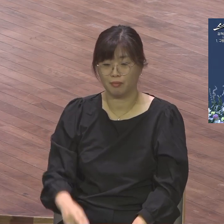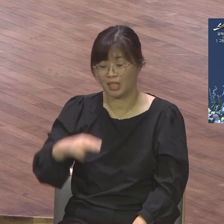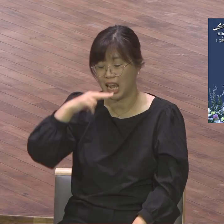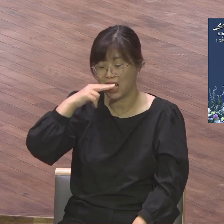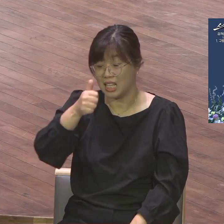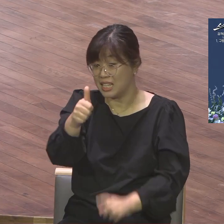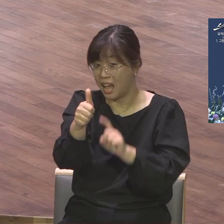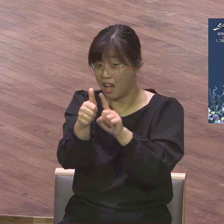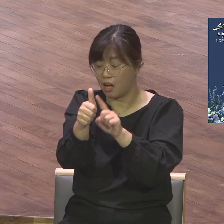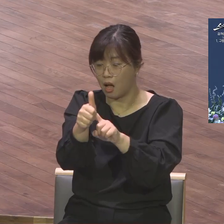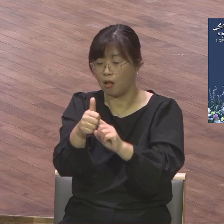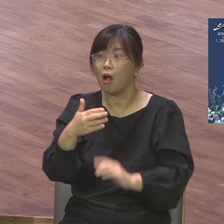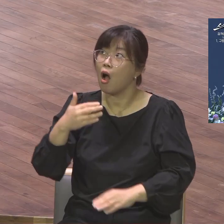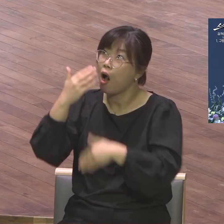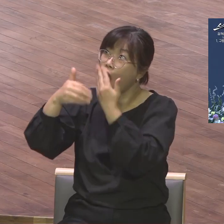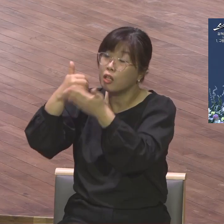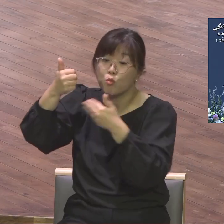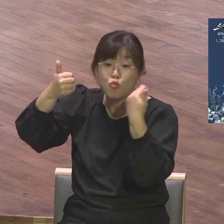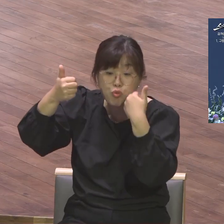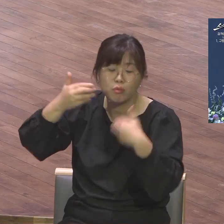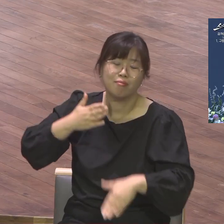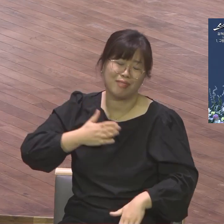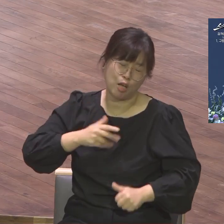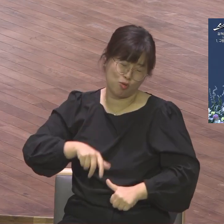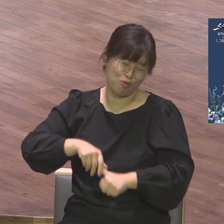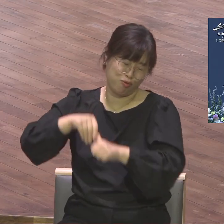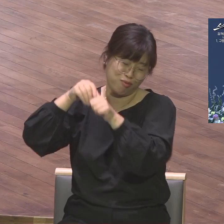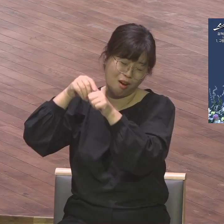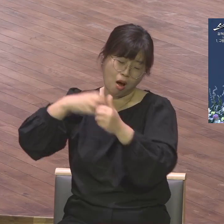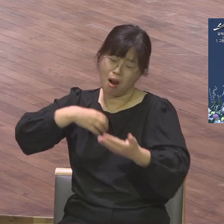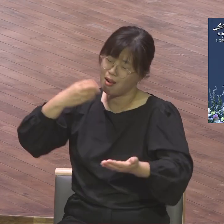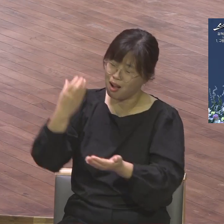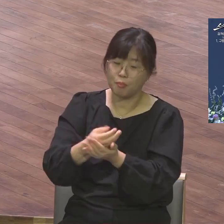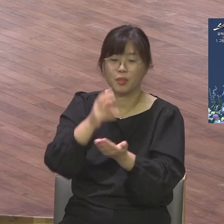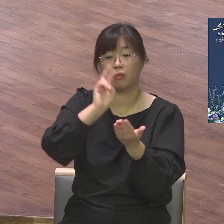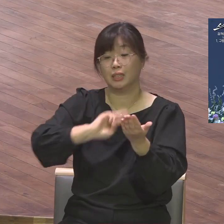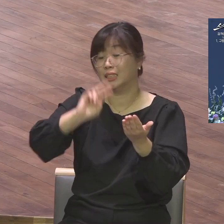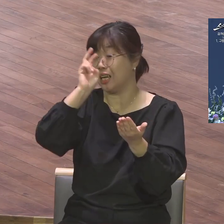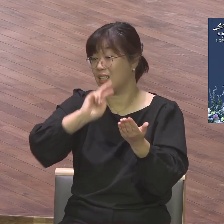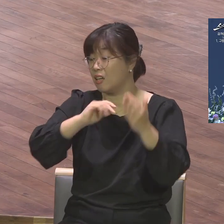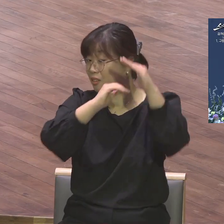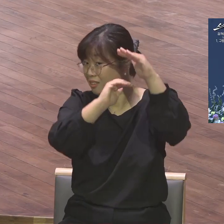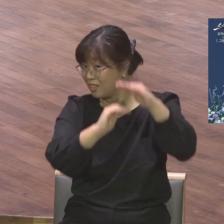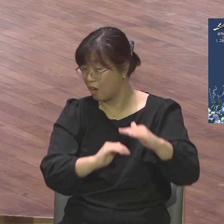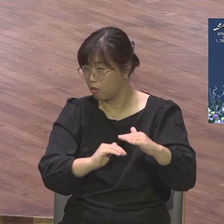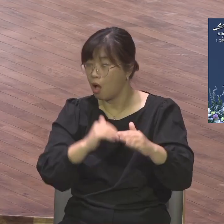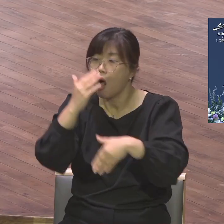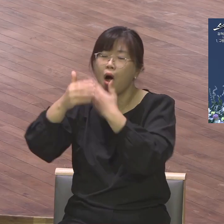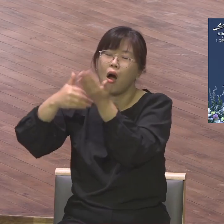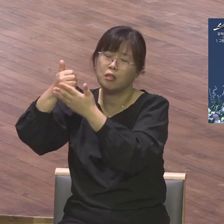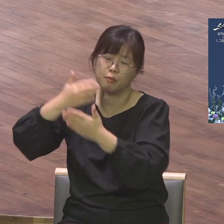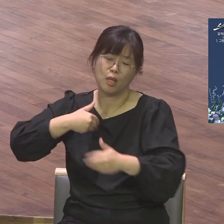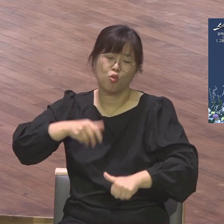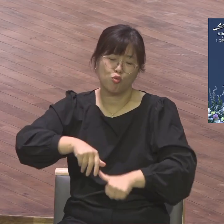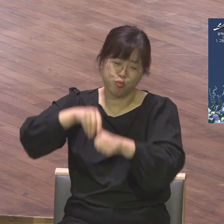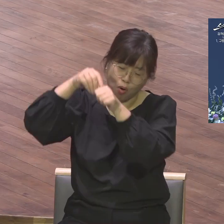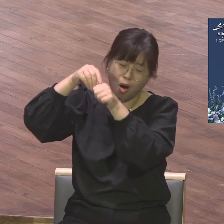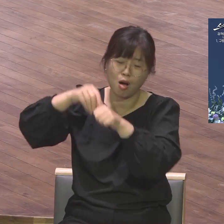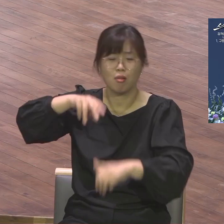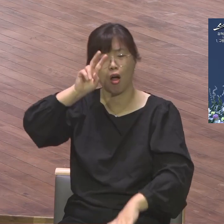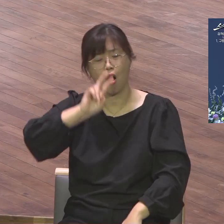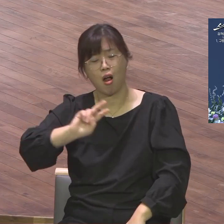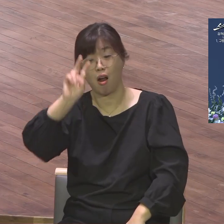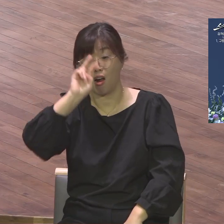사실을 강한 확신 속에서 감격하면서 찬양하고 있잖아요. 하나님은 나의 구원이시라.